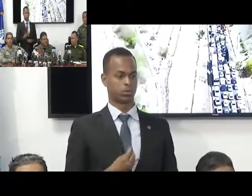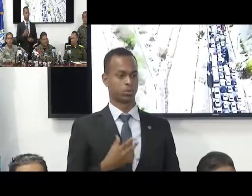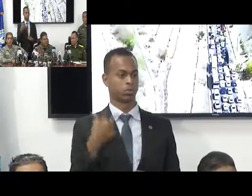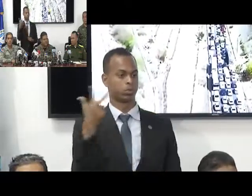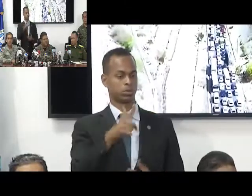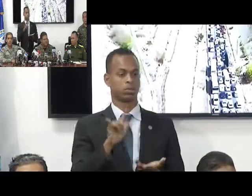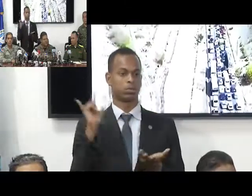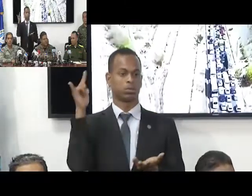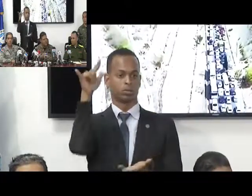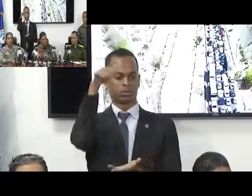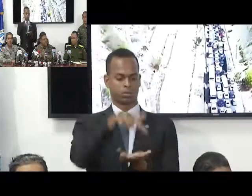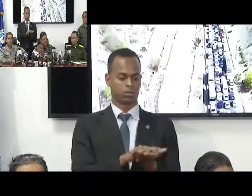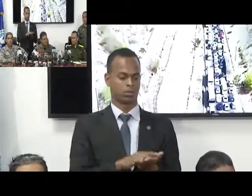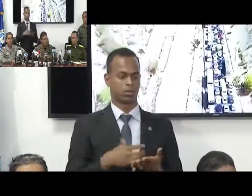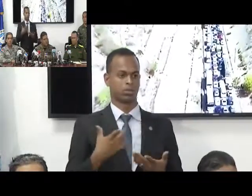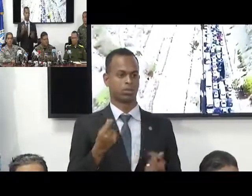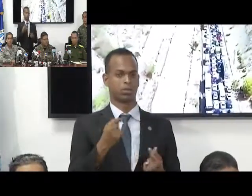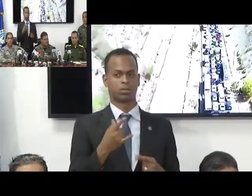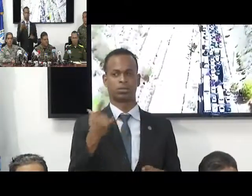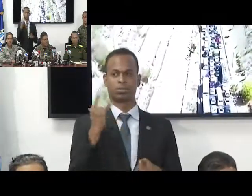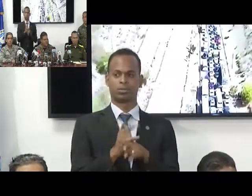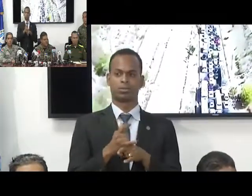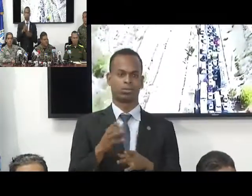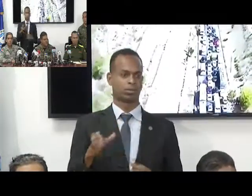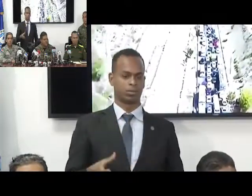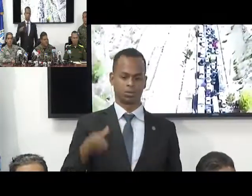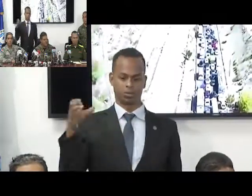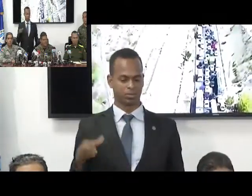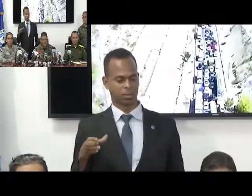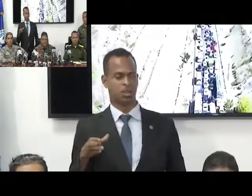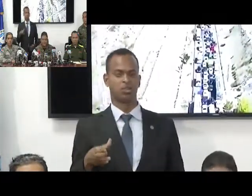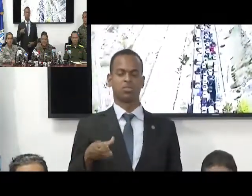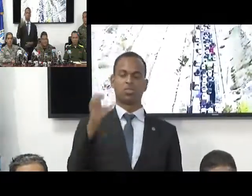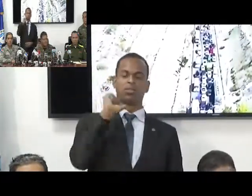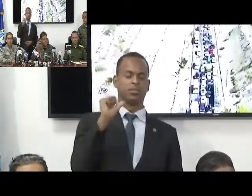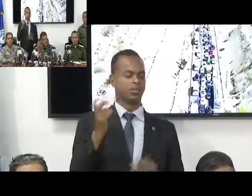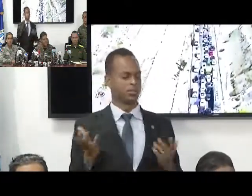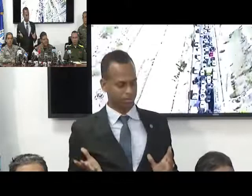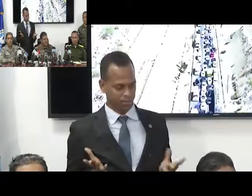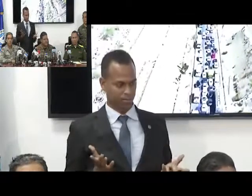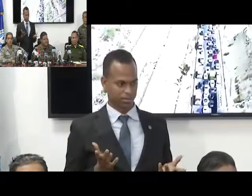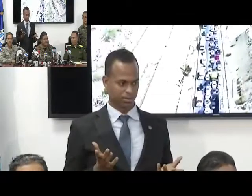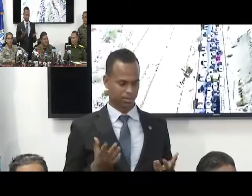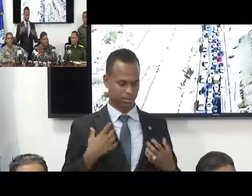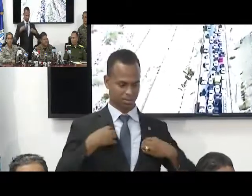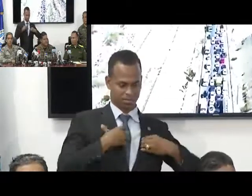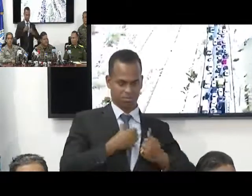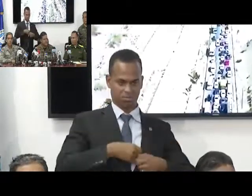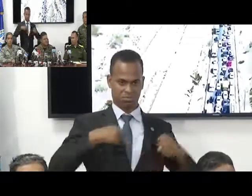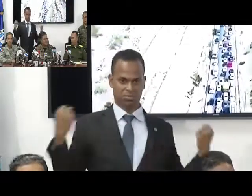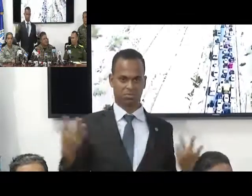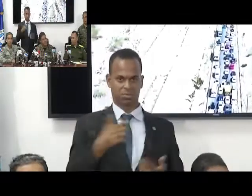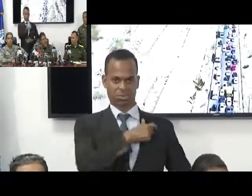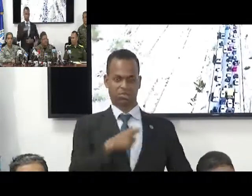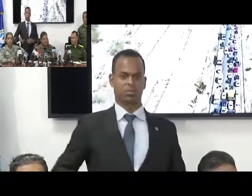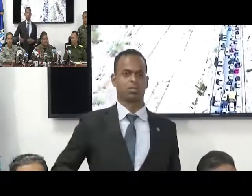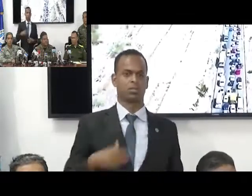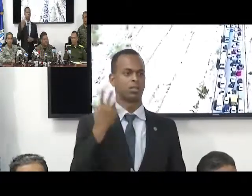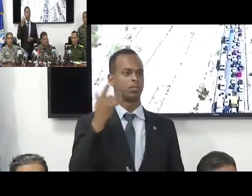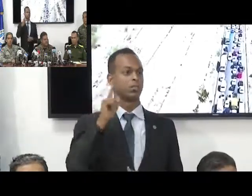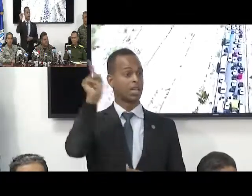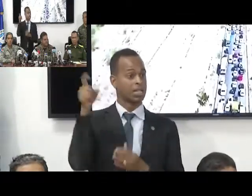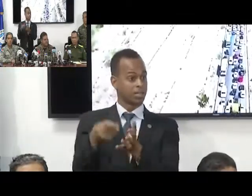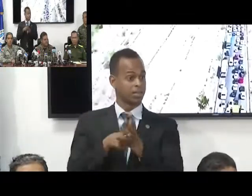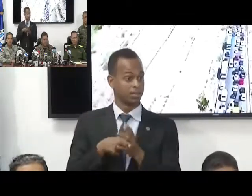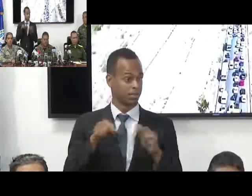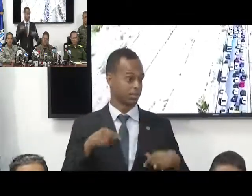el aeropuerto, lo primero que coge una Jumbo, para no decirle el nombre de la cerveza, y se quitan la camisa y se quitan el cinturón, porque allá afuera le